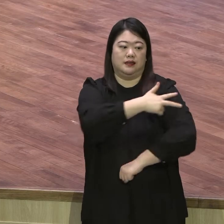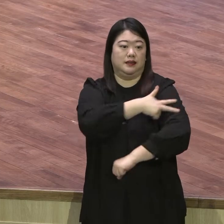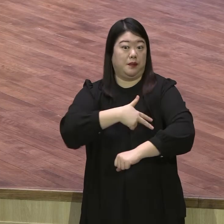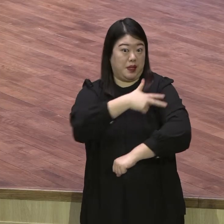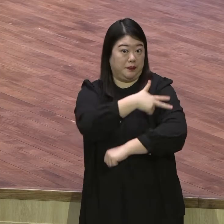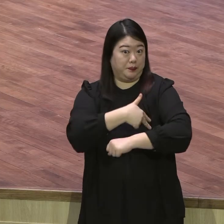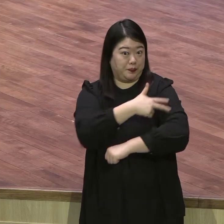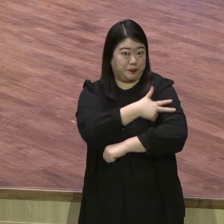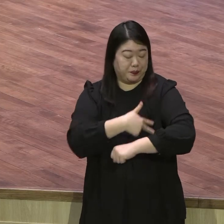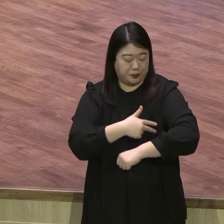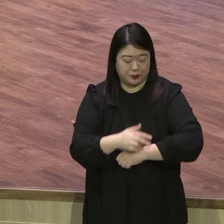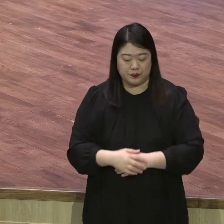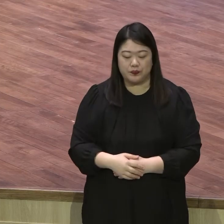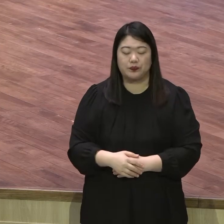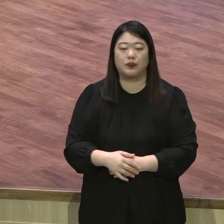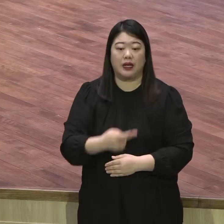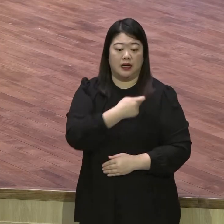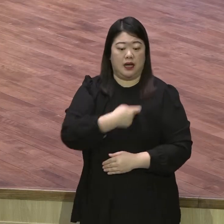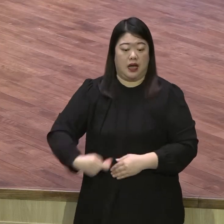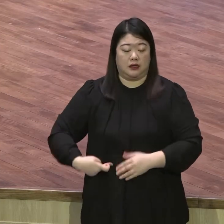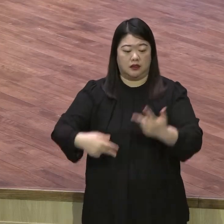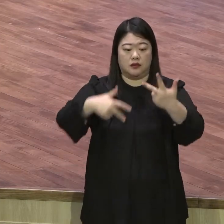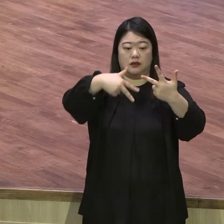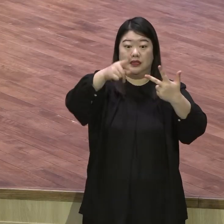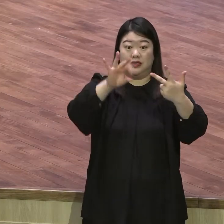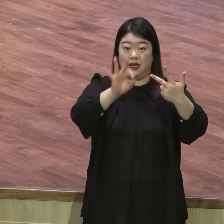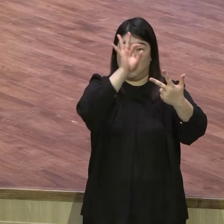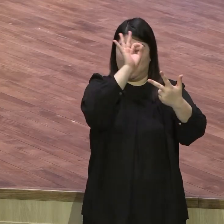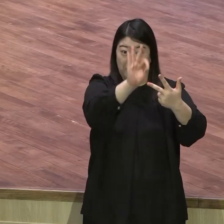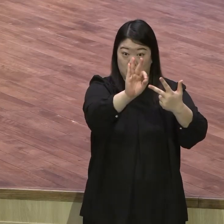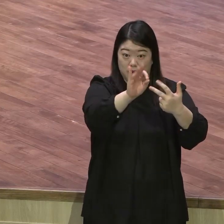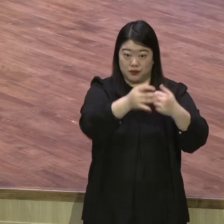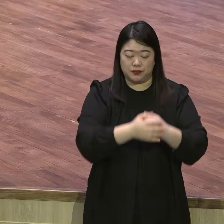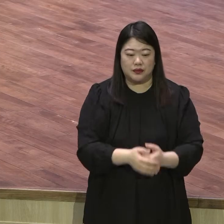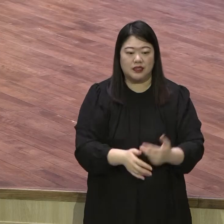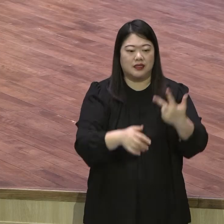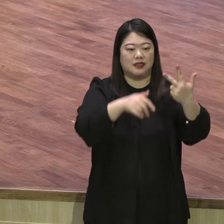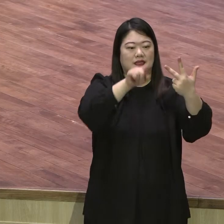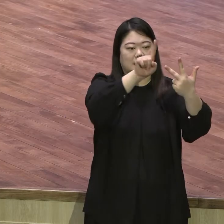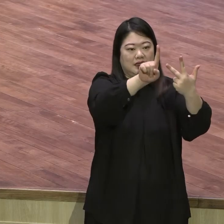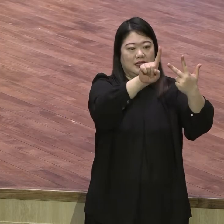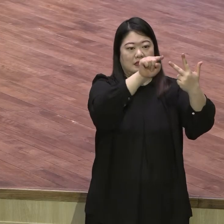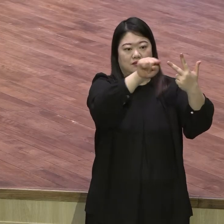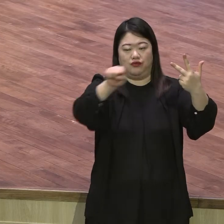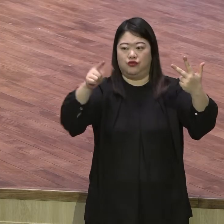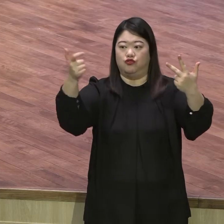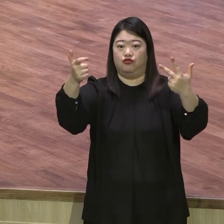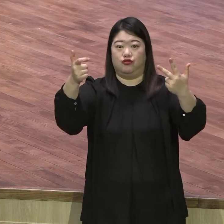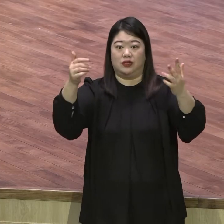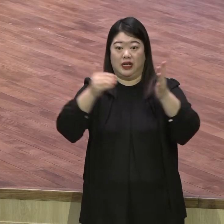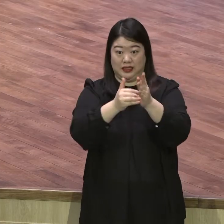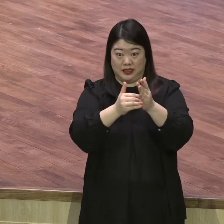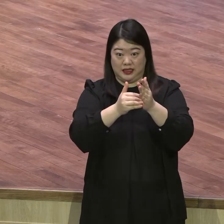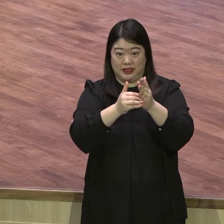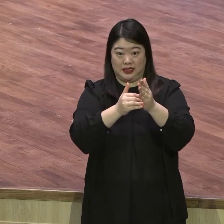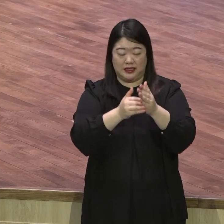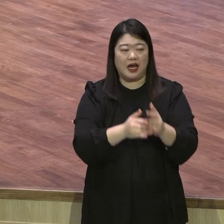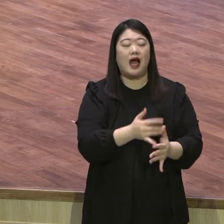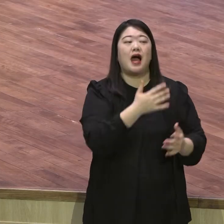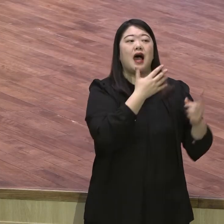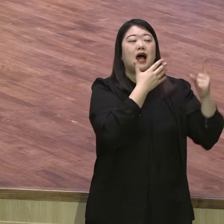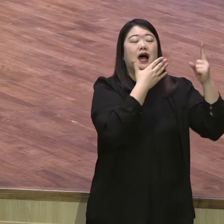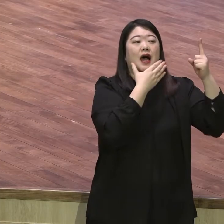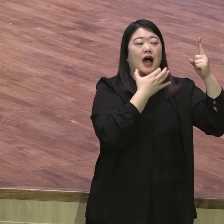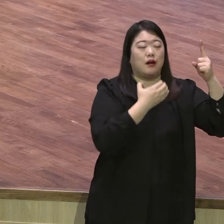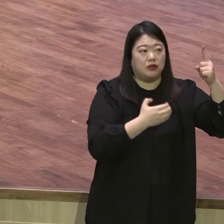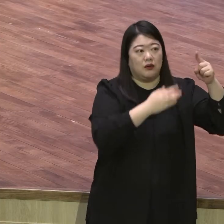스데반이 사도행전 7장에 그야말로 쫙 1절부터 60절까지 쫙 아브라함부터 예수님까지 2000년대에